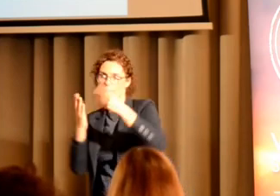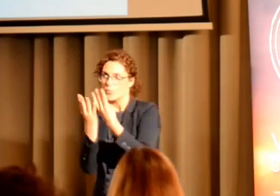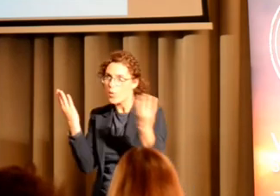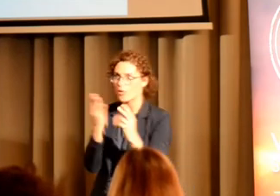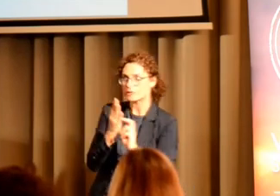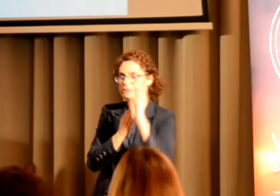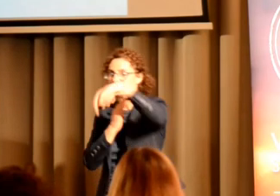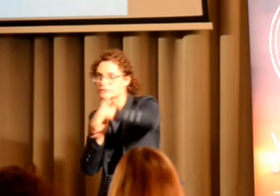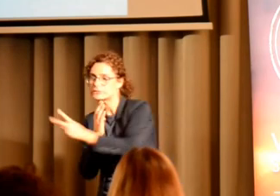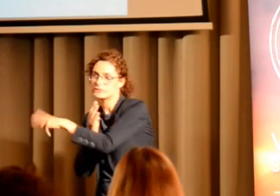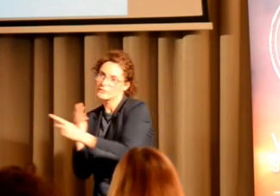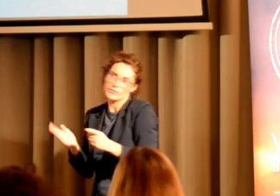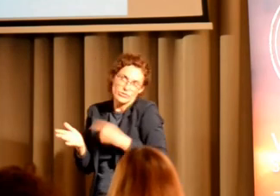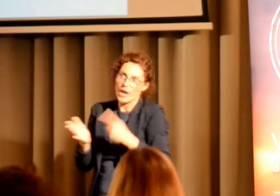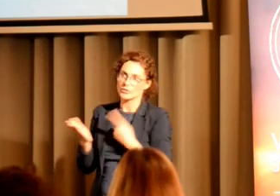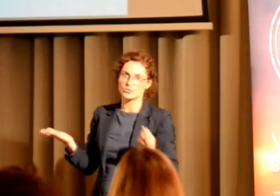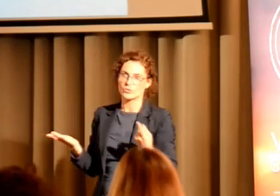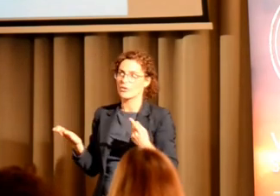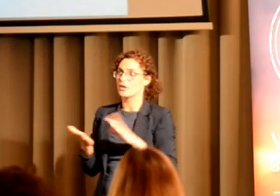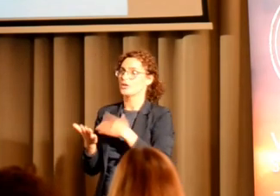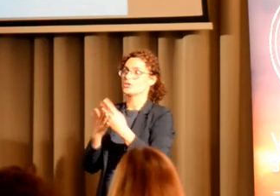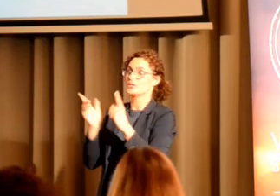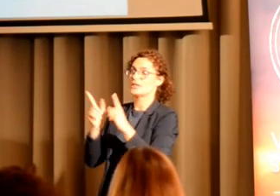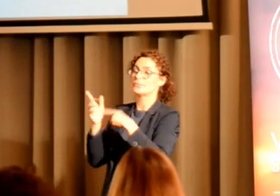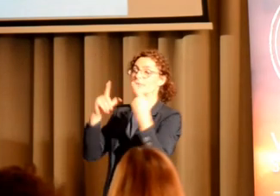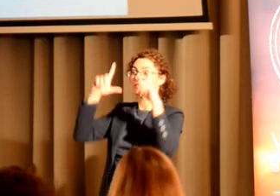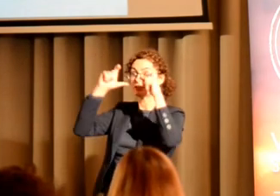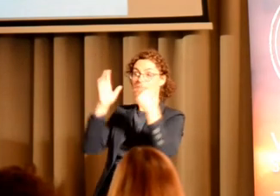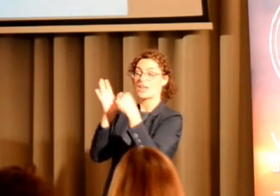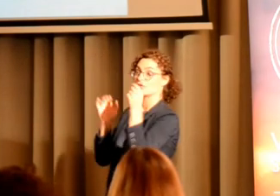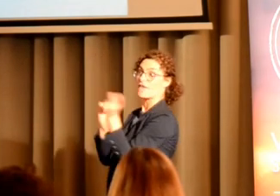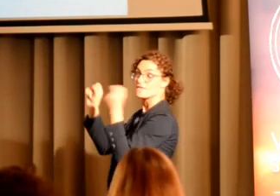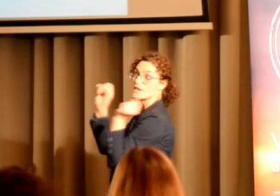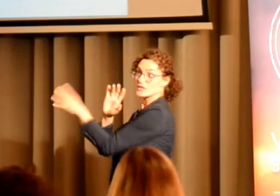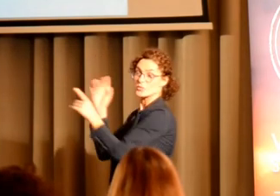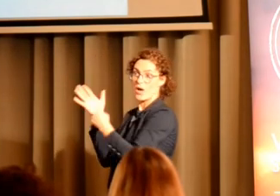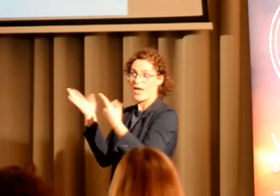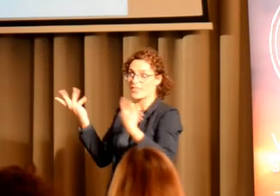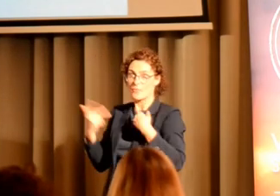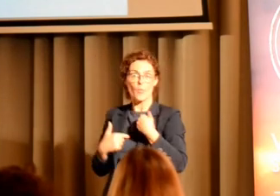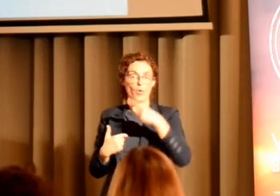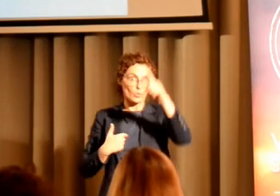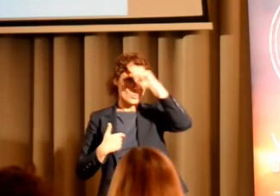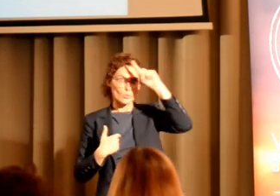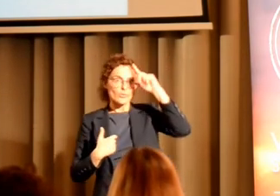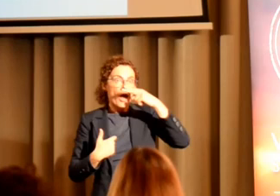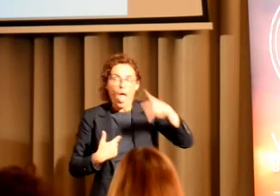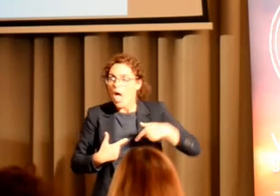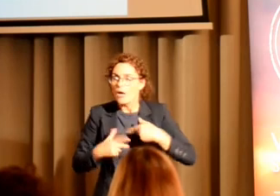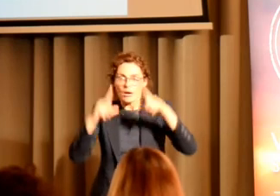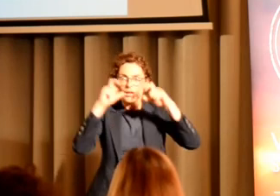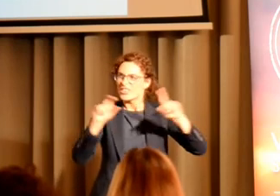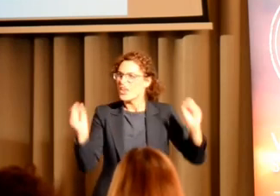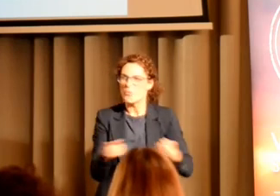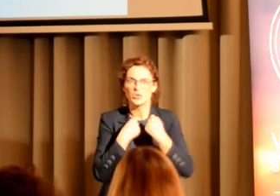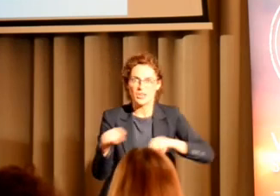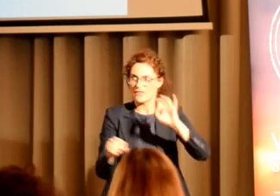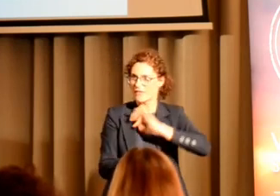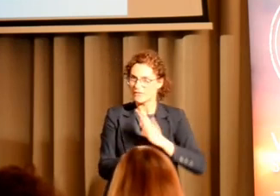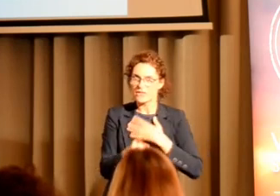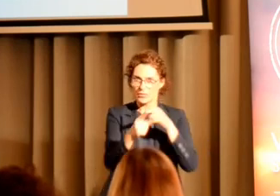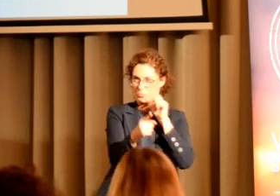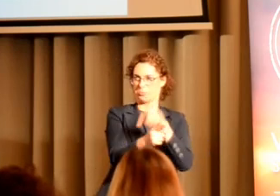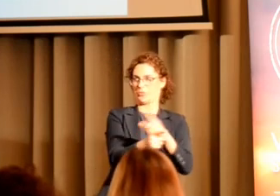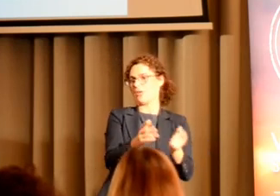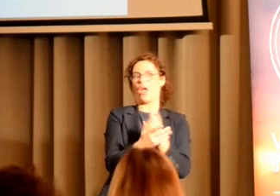zdarza, że tak, takie zdjęcia się wilkom robi, przysyłane są do nas takie zdjęcia i się ludzie pytają, czy to możliwe, żeby to był wilk, albo to może